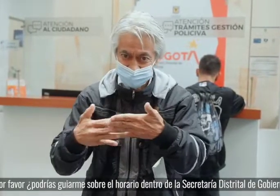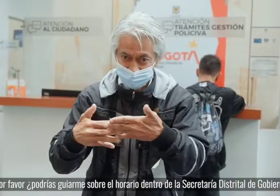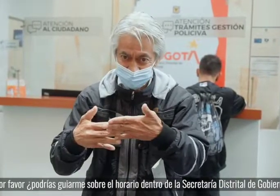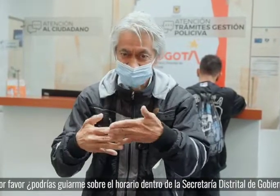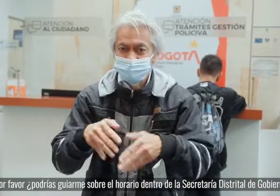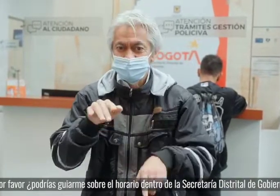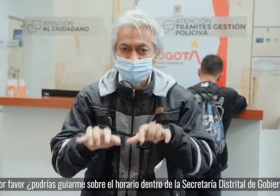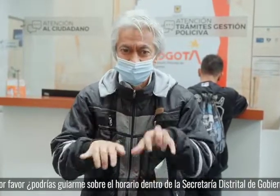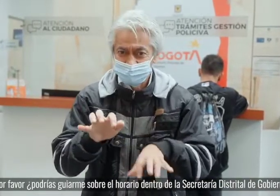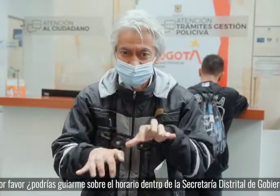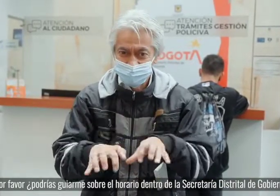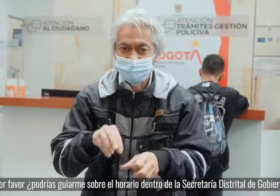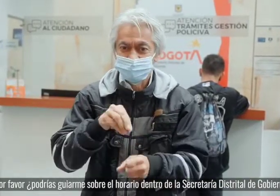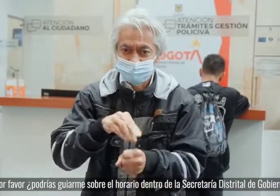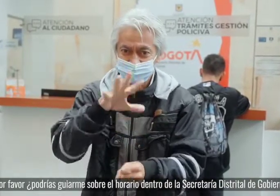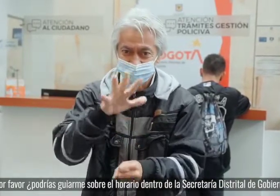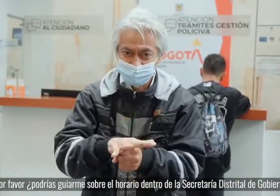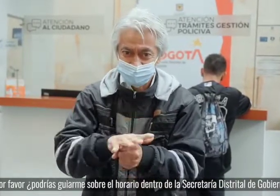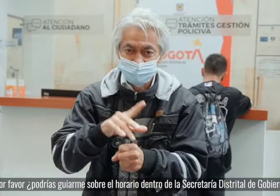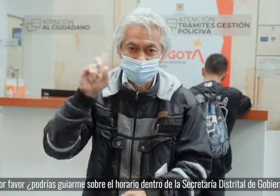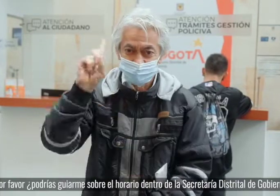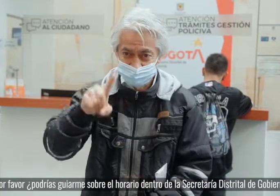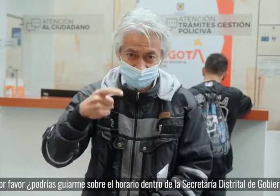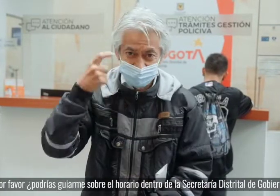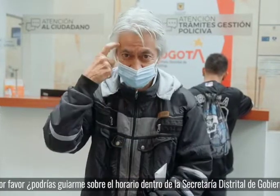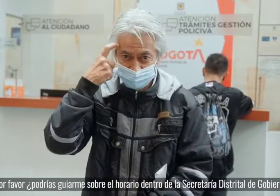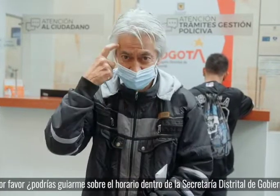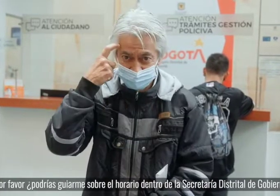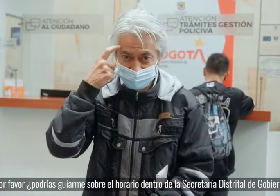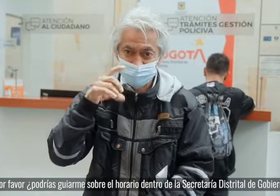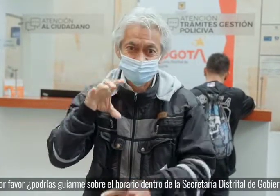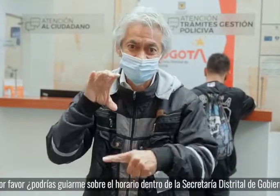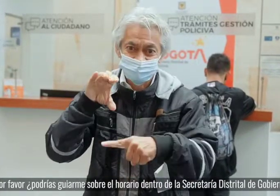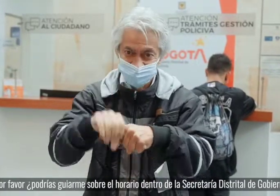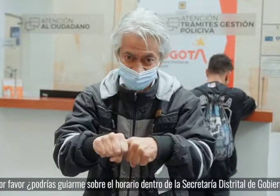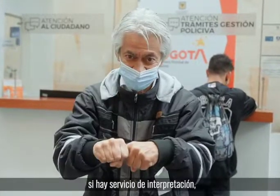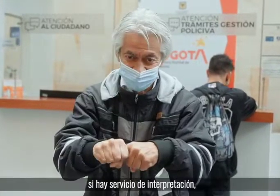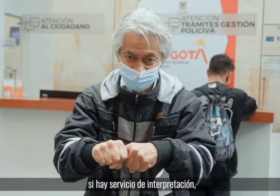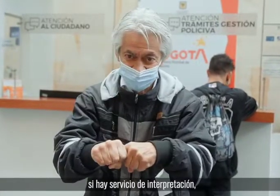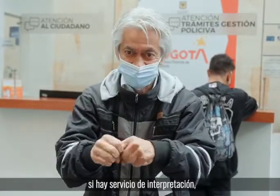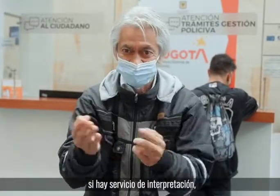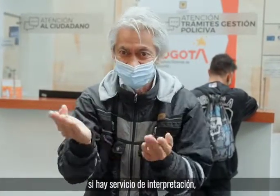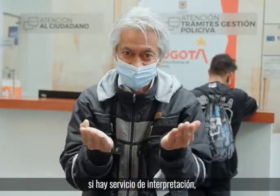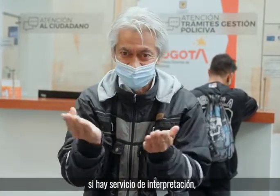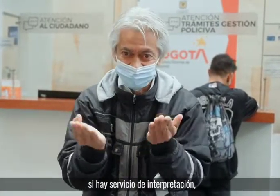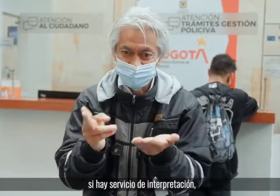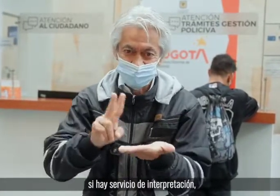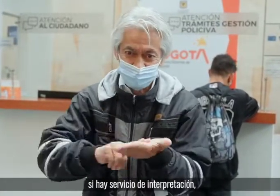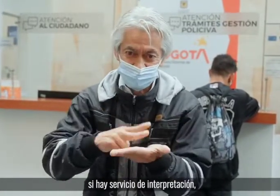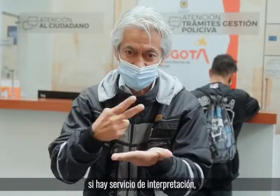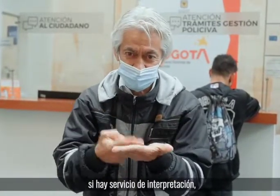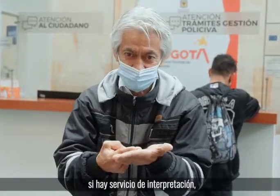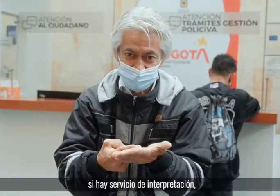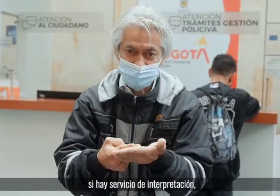el horario dentro de la Secretaría Distrital de Gobierno? Si hay servicio de interpretación,